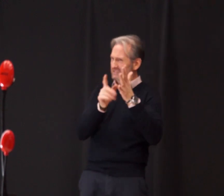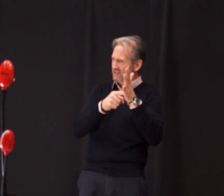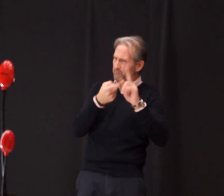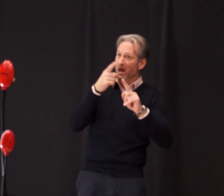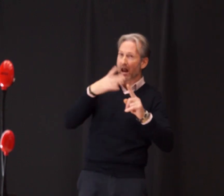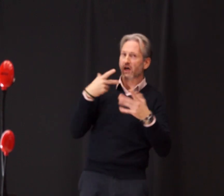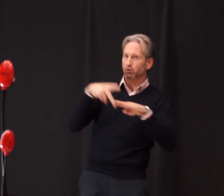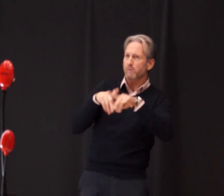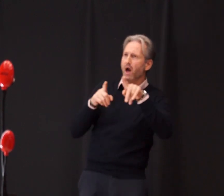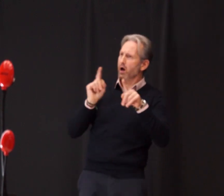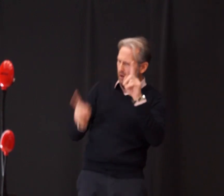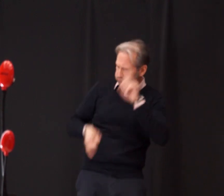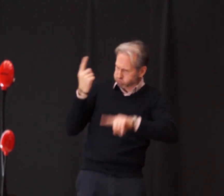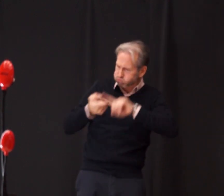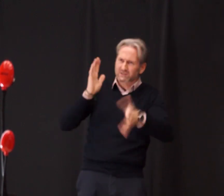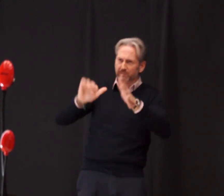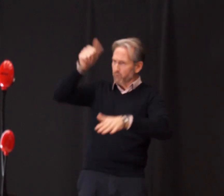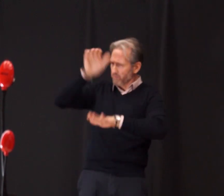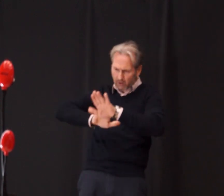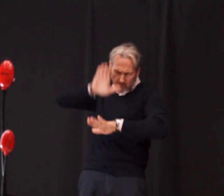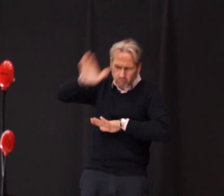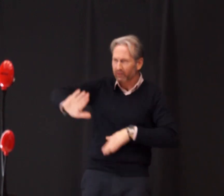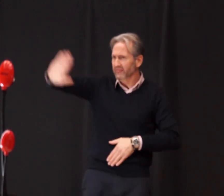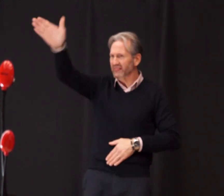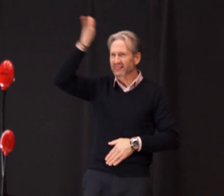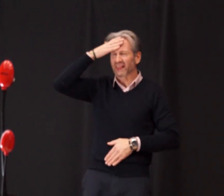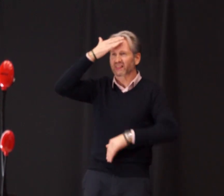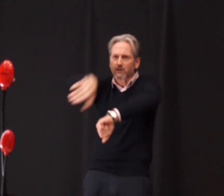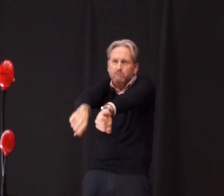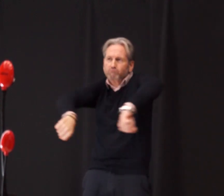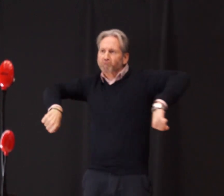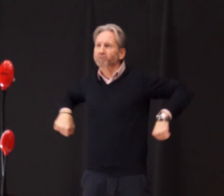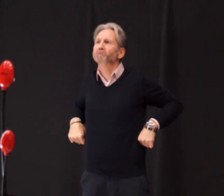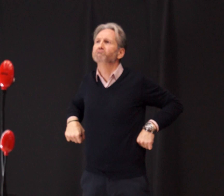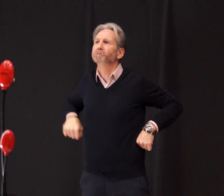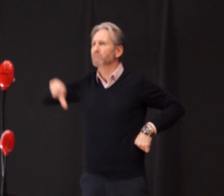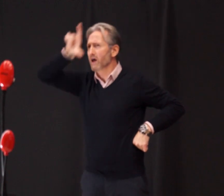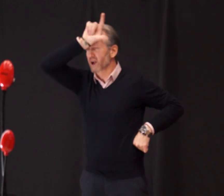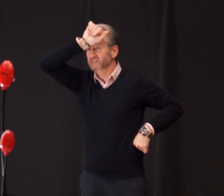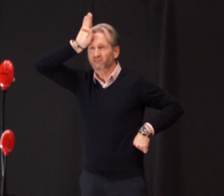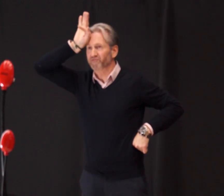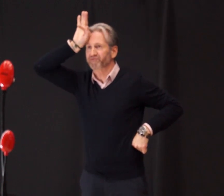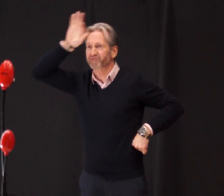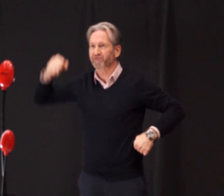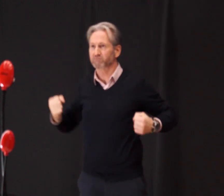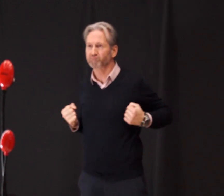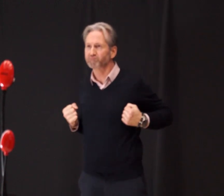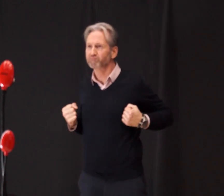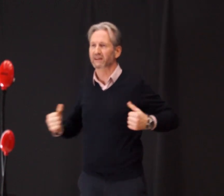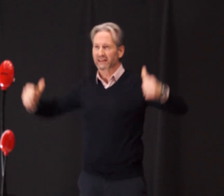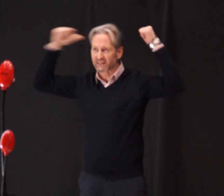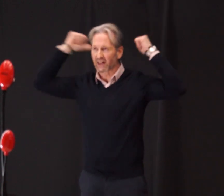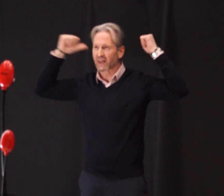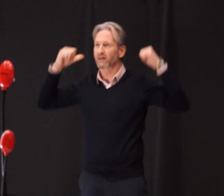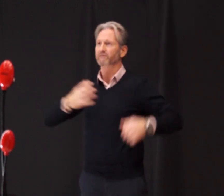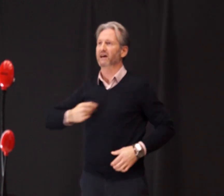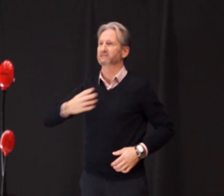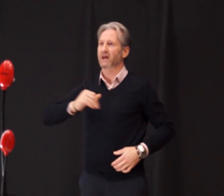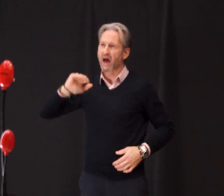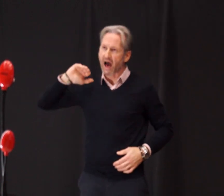sur à quel moment on démarre la langue des signes. Beaucoup disent que c'est très important d'avoir la langue des signes premier et il faut que la